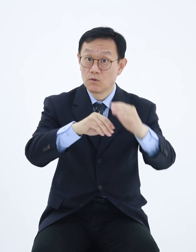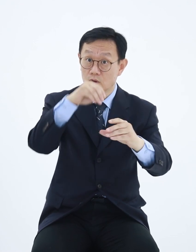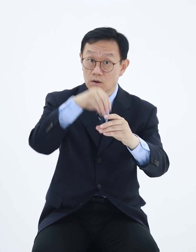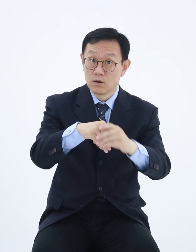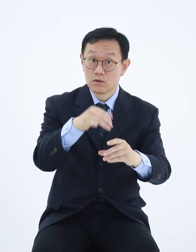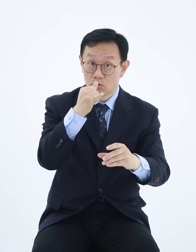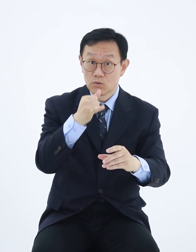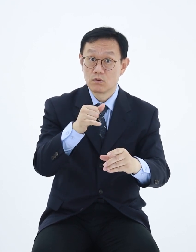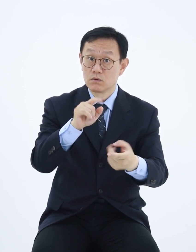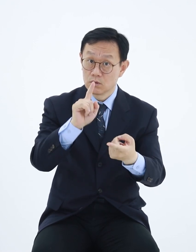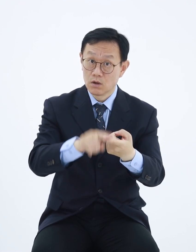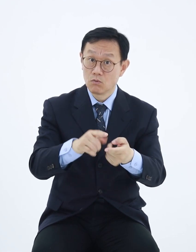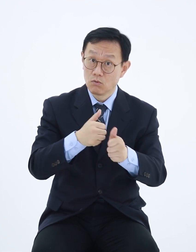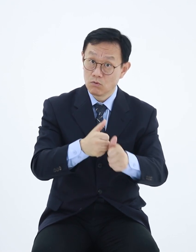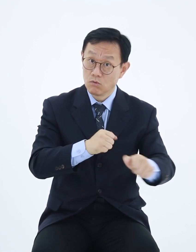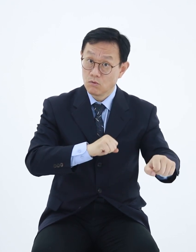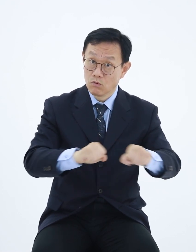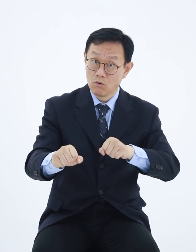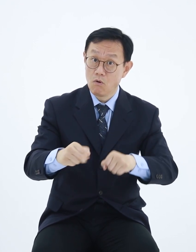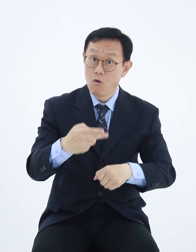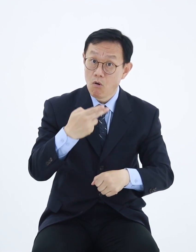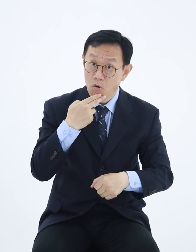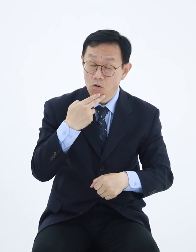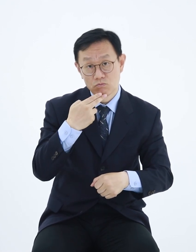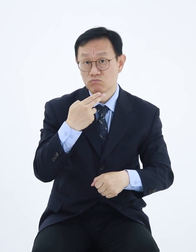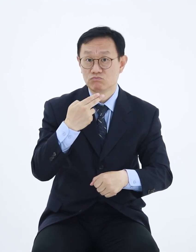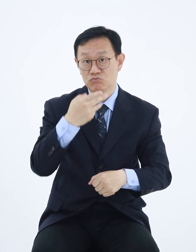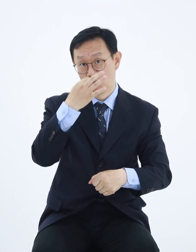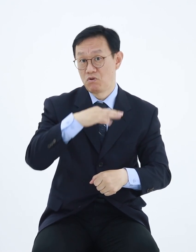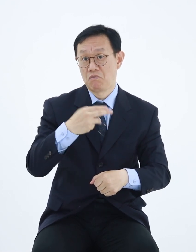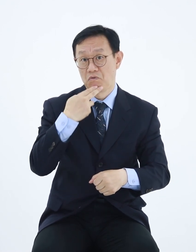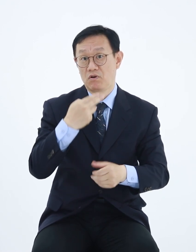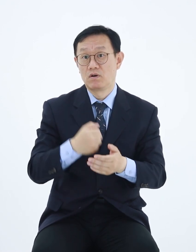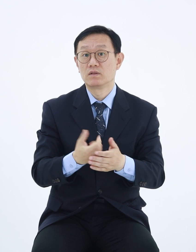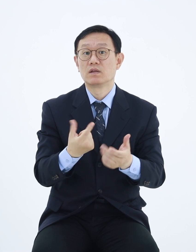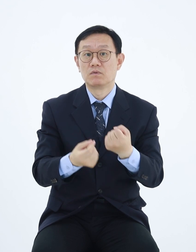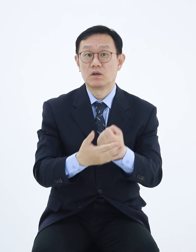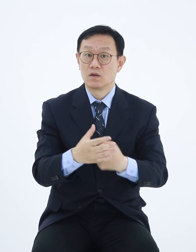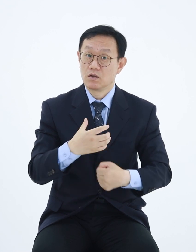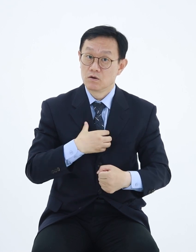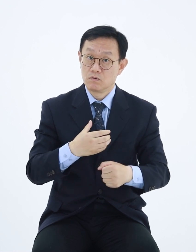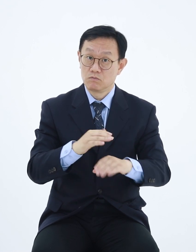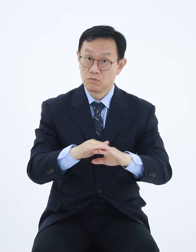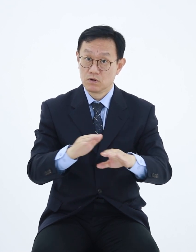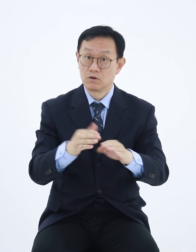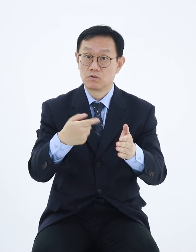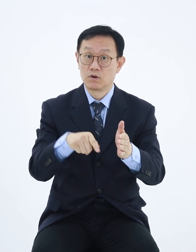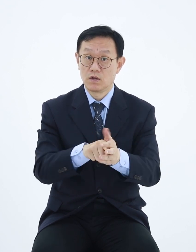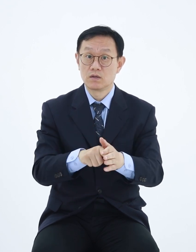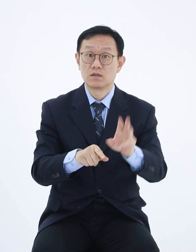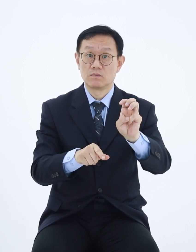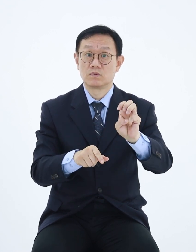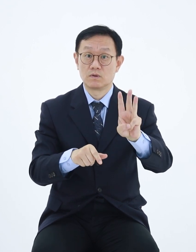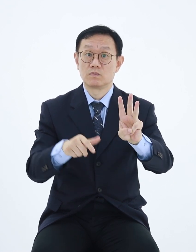제대로 이행되지 않는다면 빛을 발할 수 없을 것입니다. 이런 우려를 해결하고자 만들어진 조항이